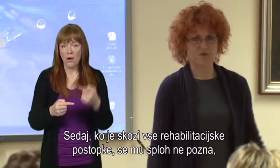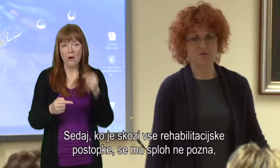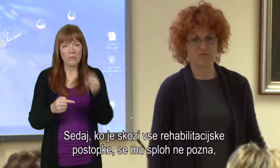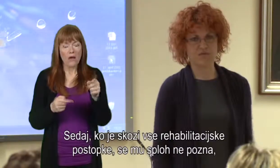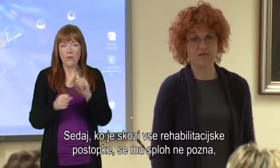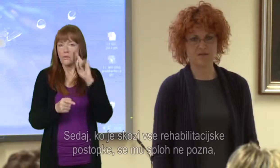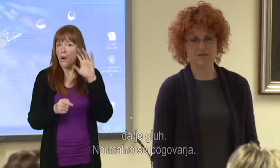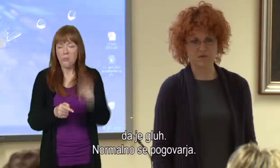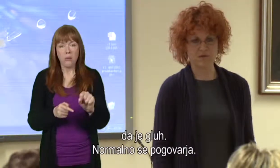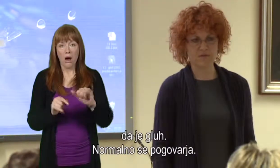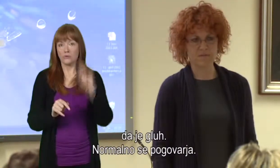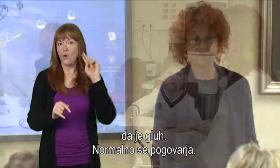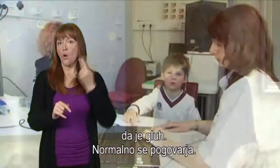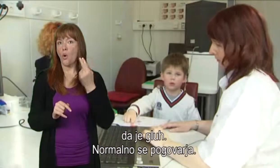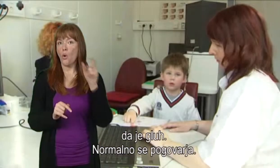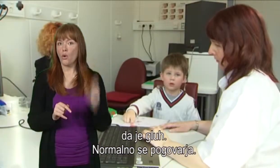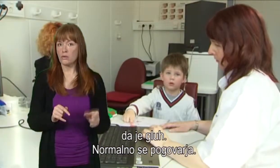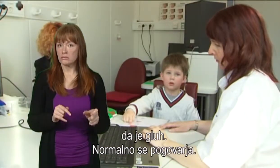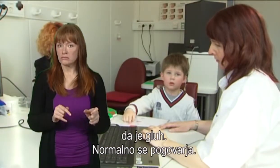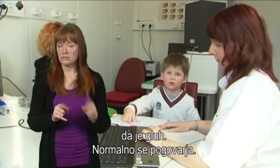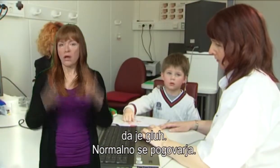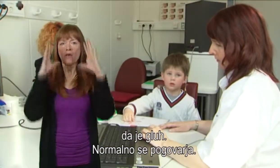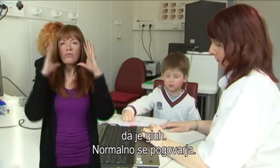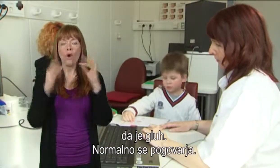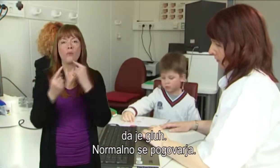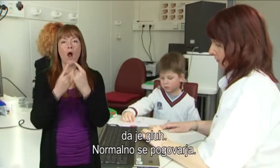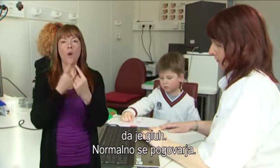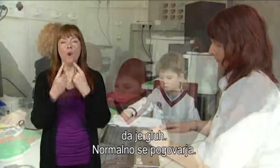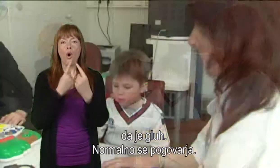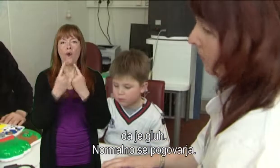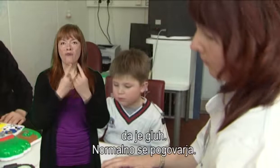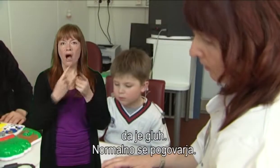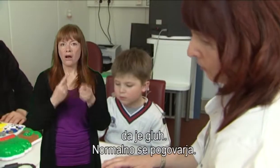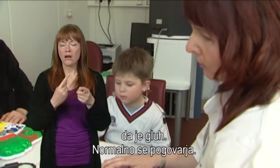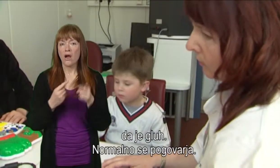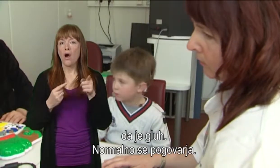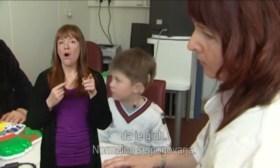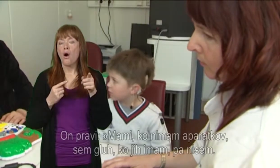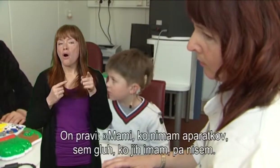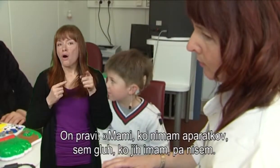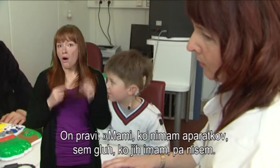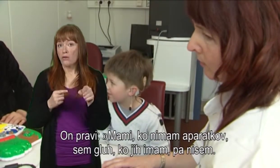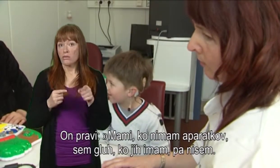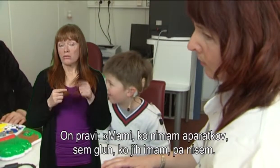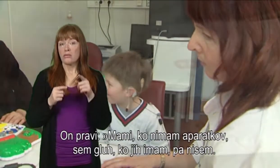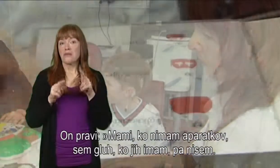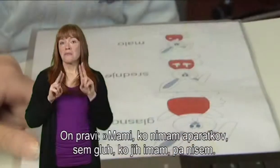dejansko sploh ne pozna, da je gluh in se normalno pogovarja. On